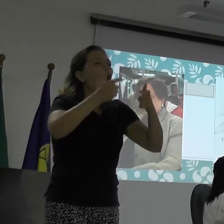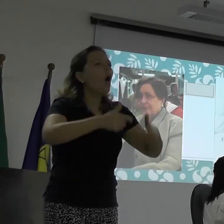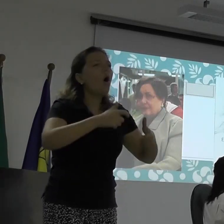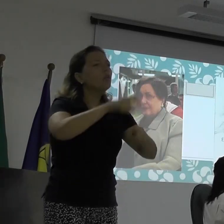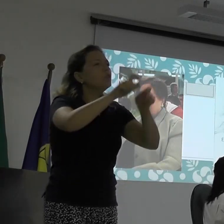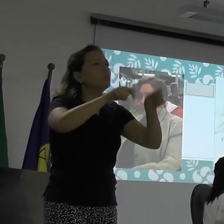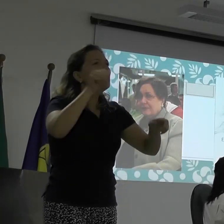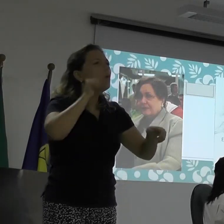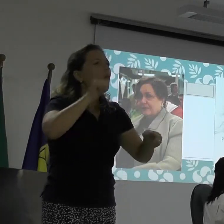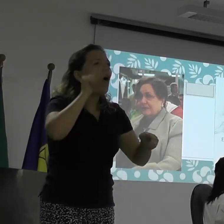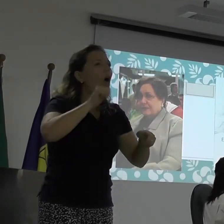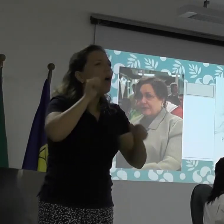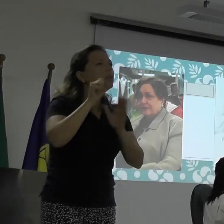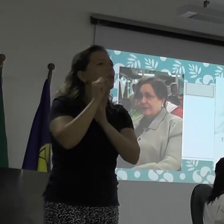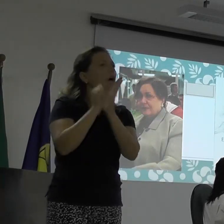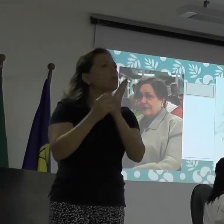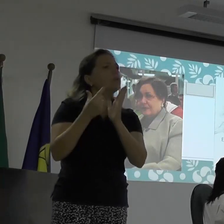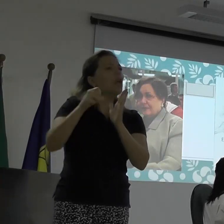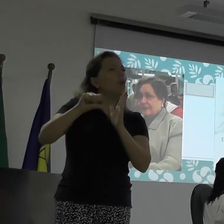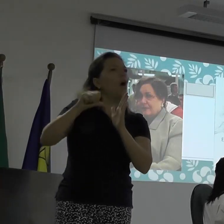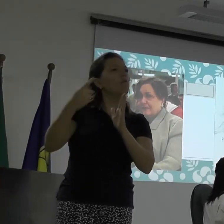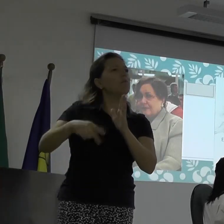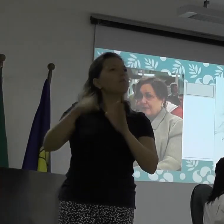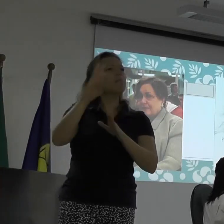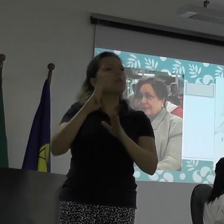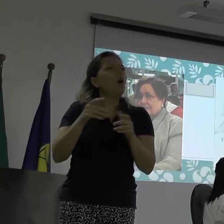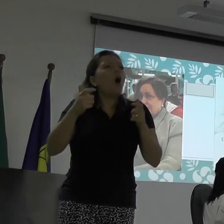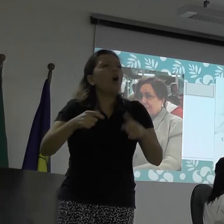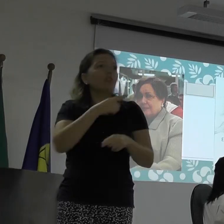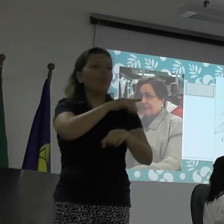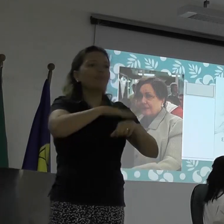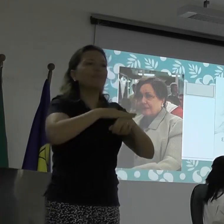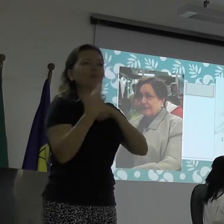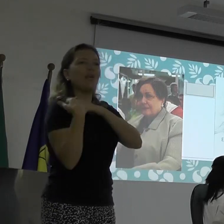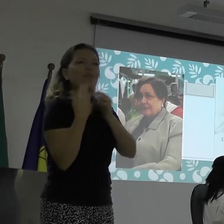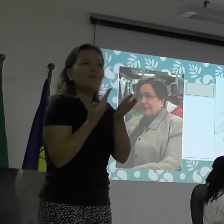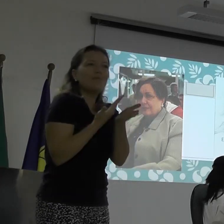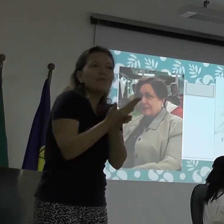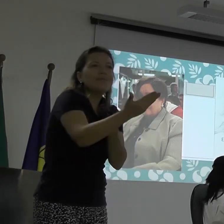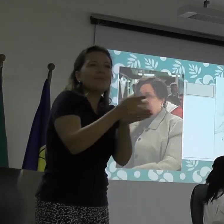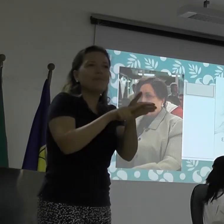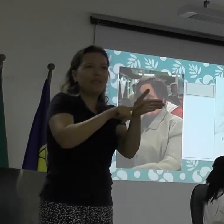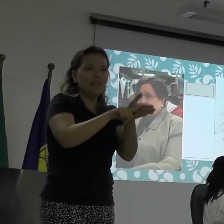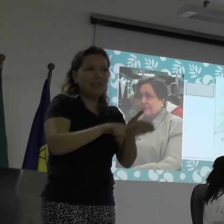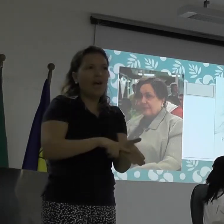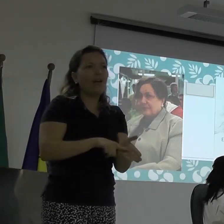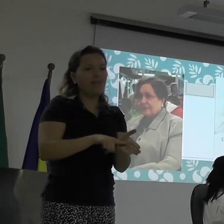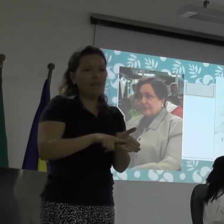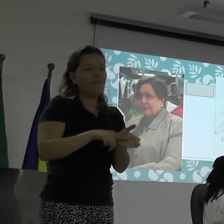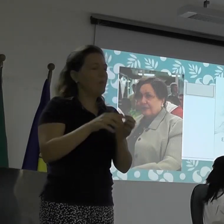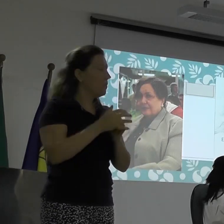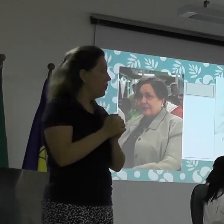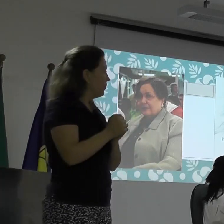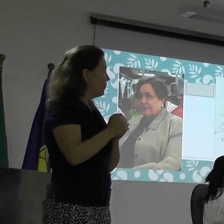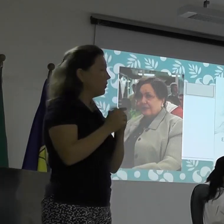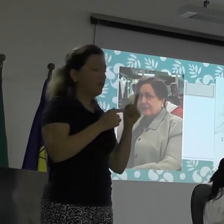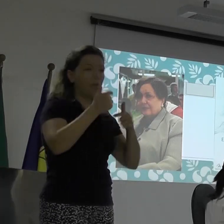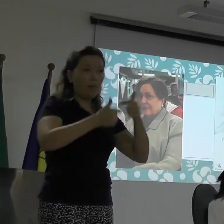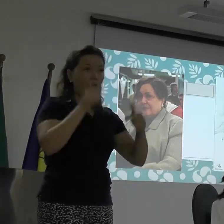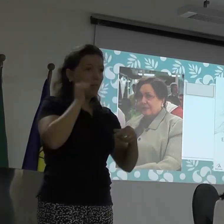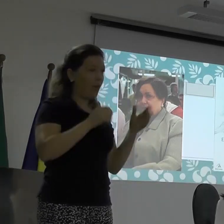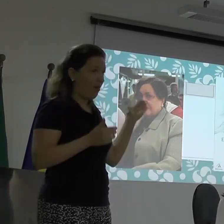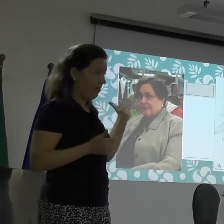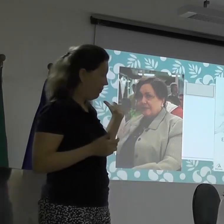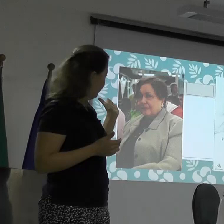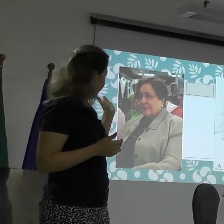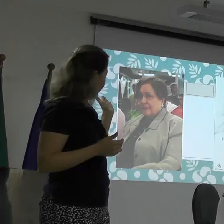Brasil, inexistentes nas histórias da literatura e em muitos dicionários. O trabalho de Zaide